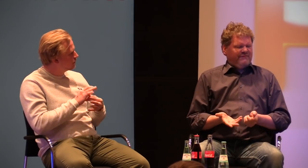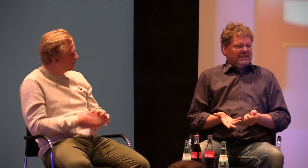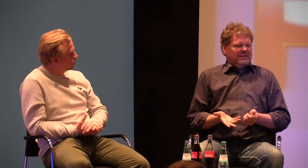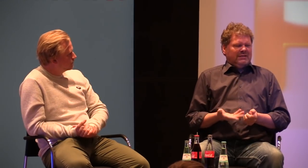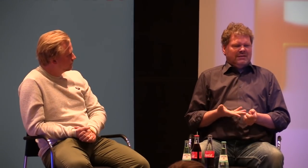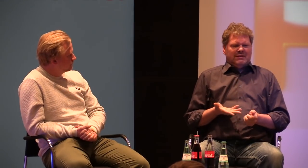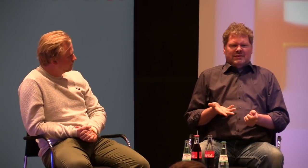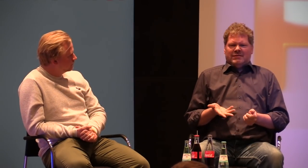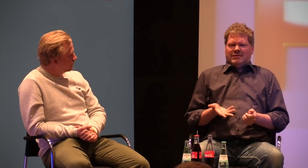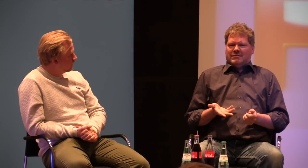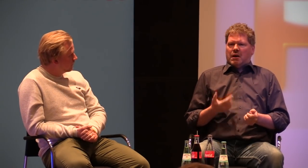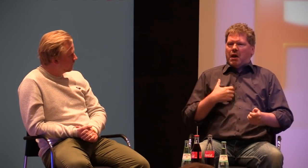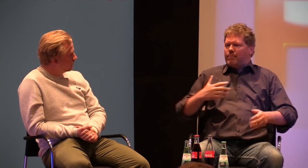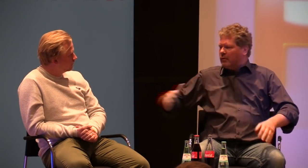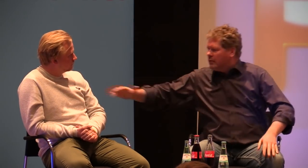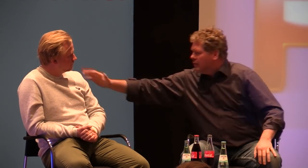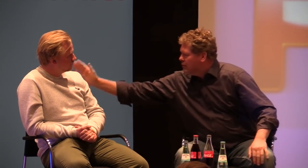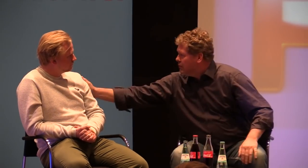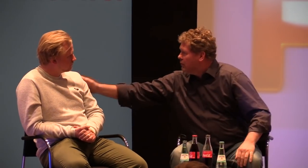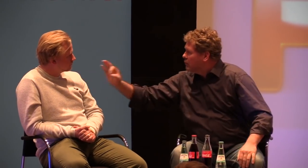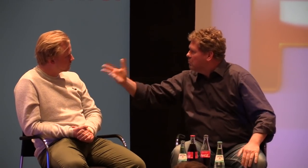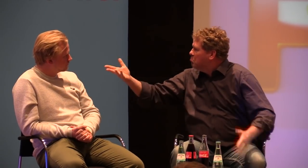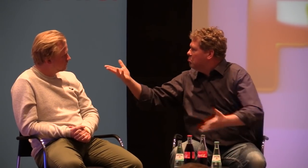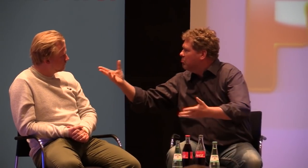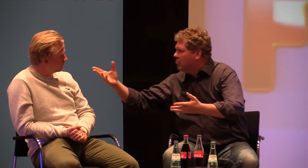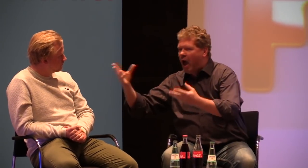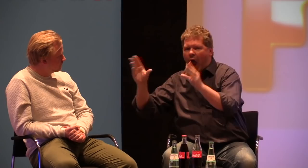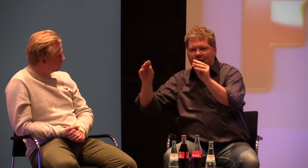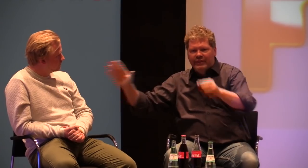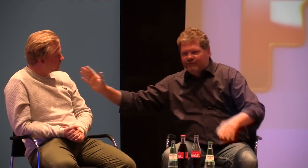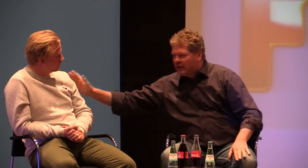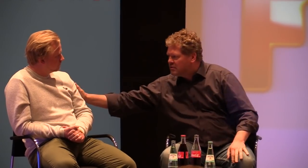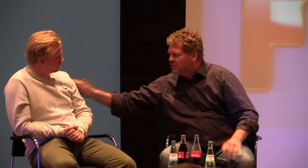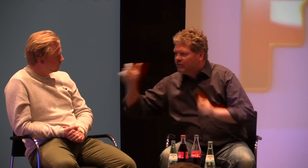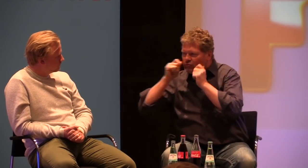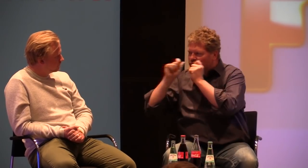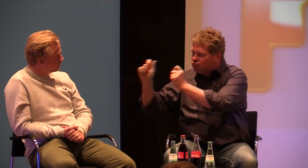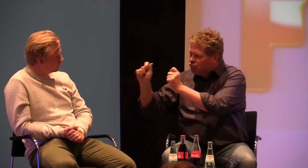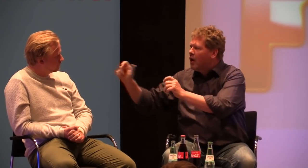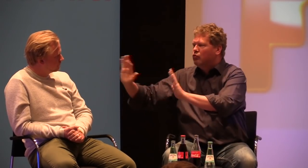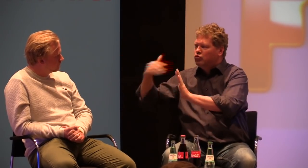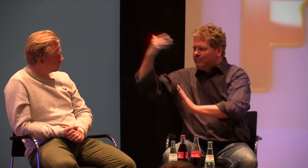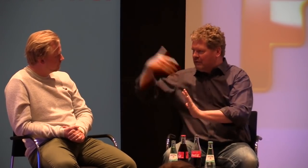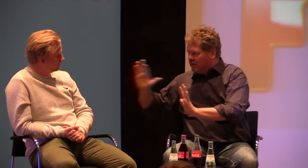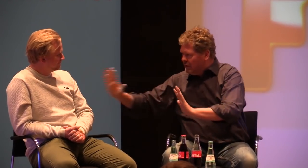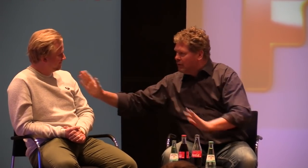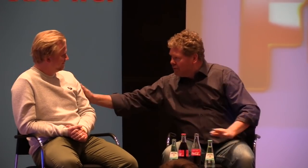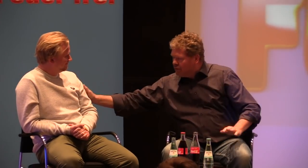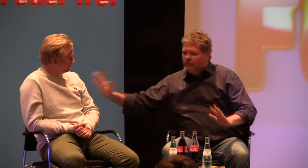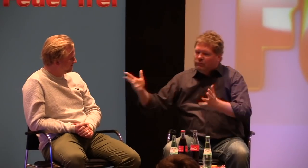neben mir und es ist ja teilweise so, dass Leute nebeneinander sind, oder dass Leute sich heutzutage mehr über im elektronischen Wege